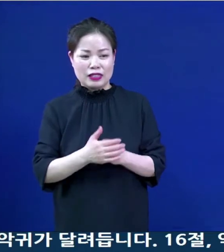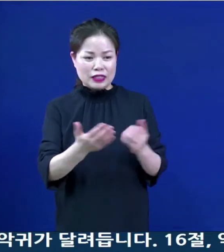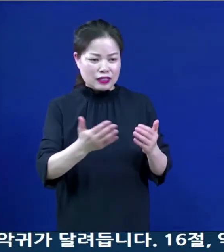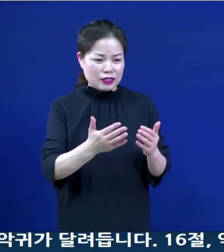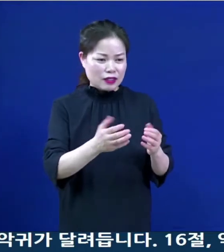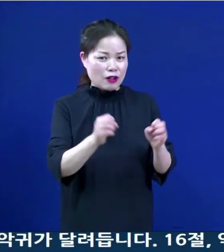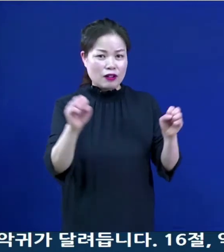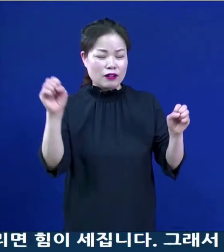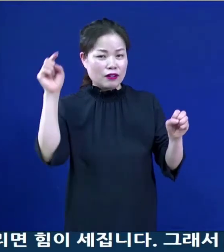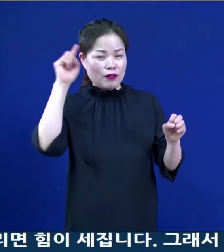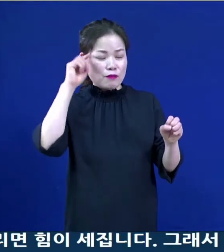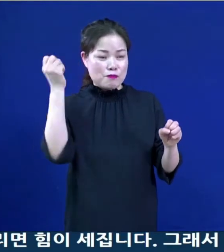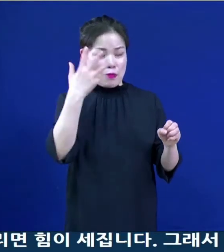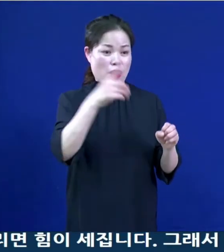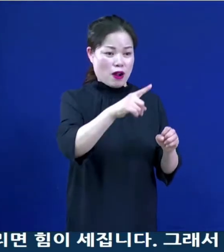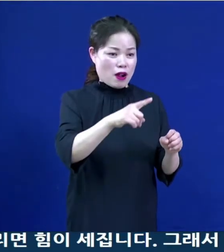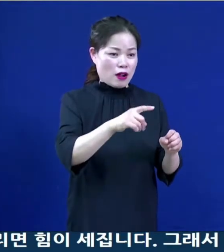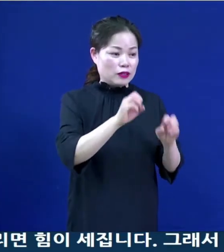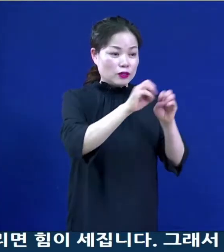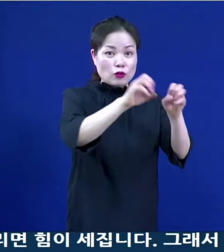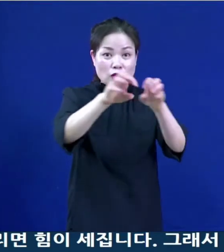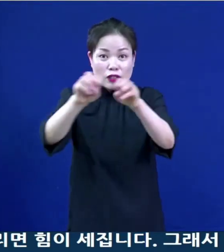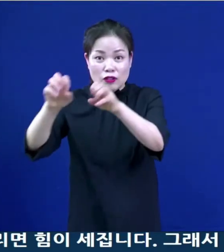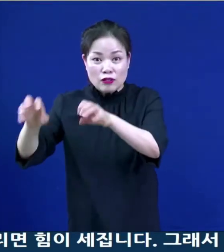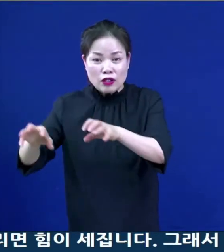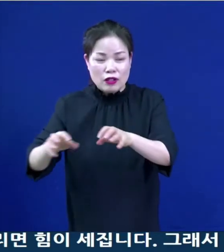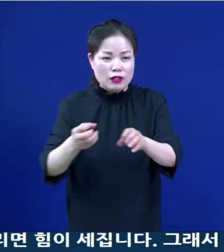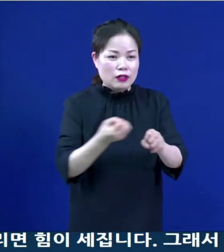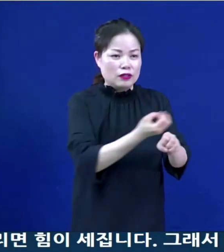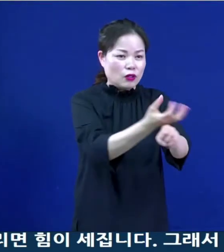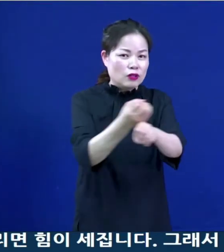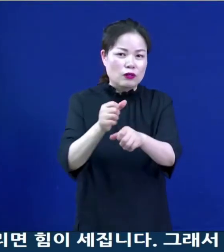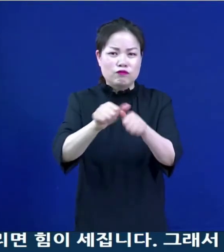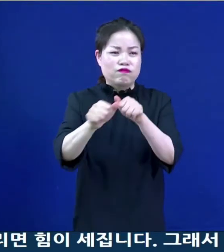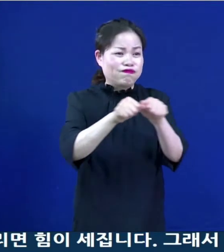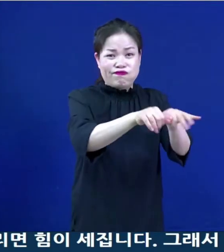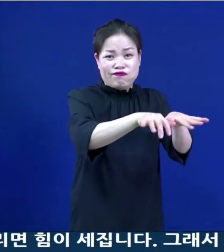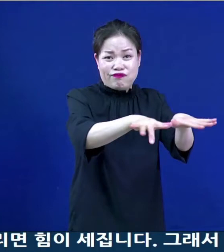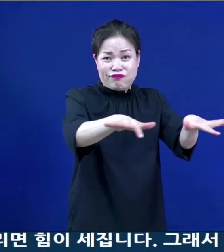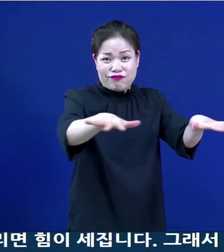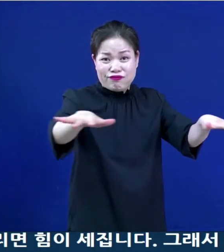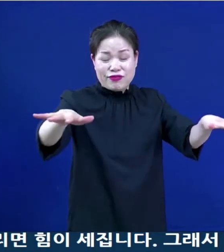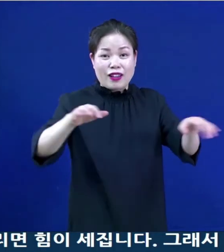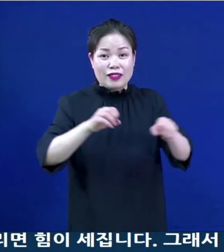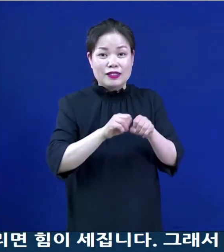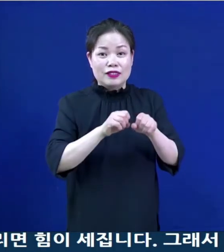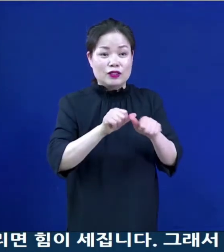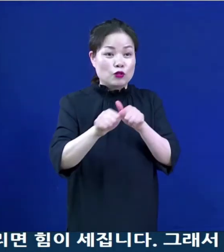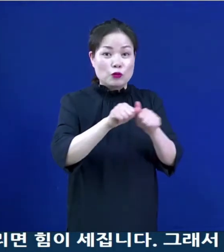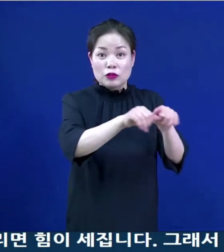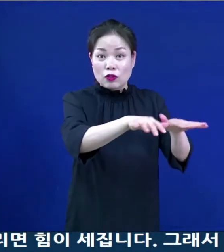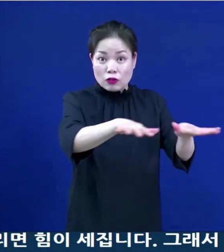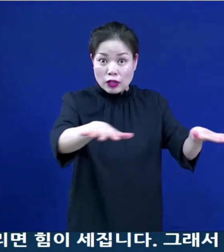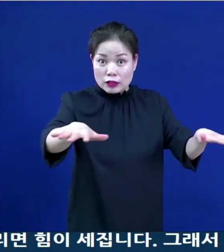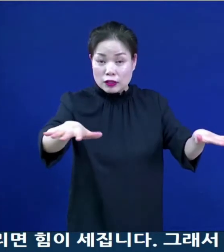막 삽시간에 사람들의 입으로 전달되게 되었고요. 이게 이런 일들이 전달이 되고